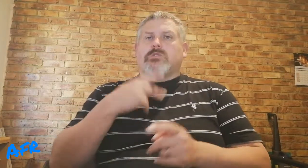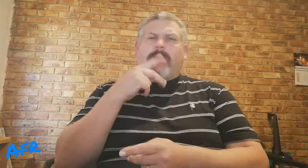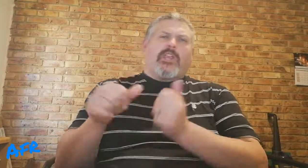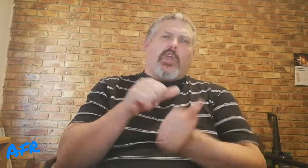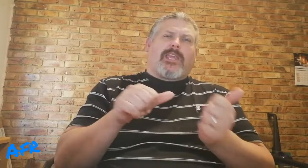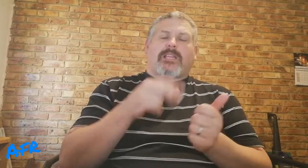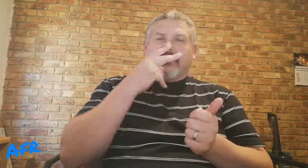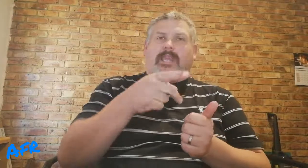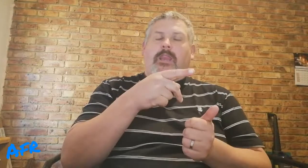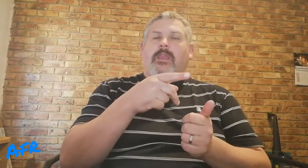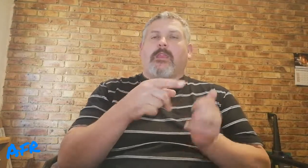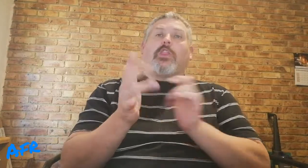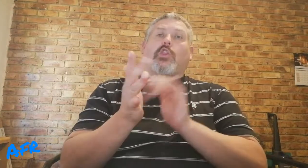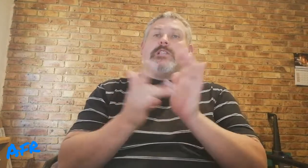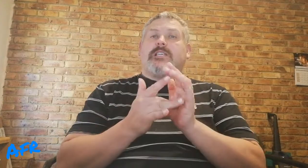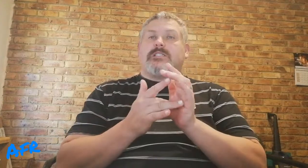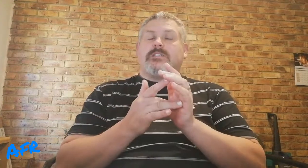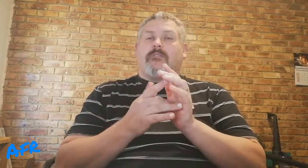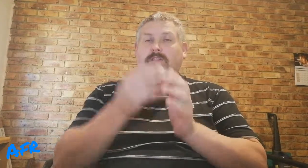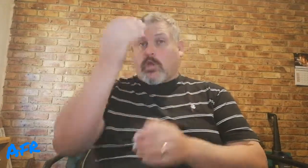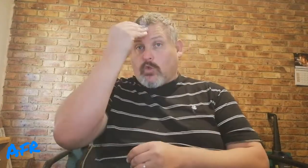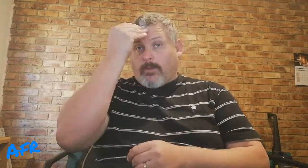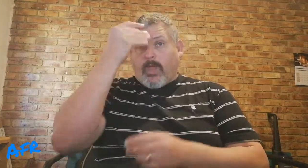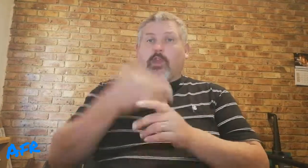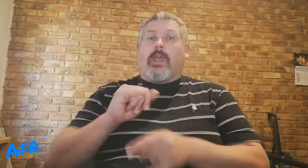ons bykie terugkijk, het sien dat Jesus was gedoop door